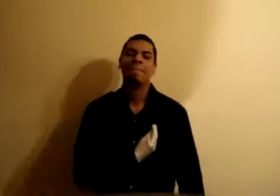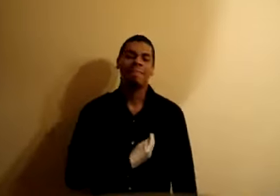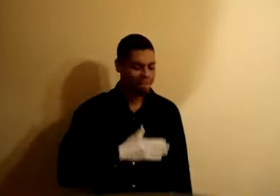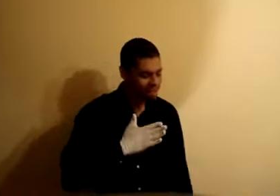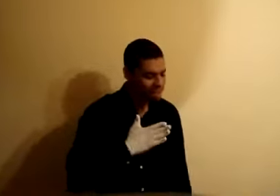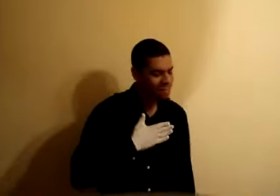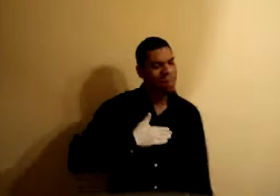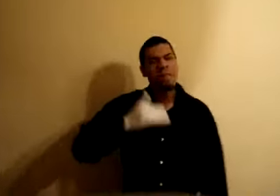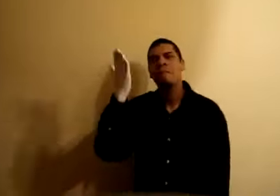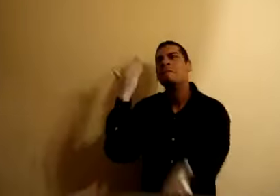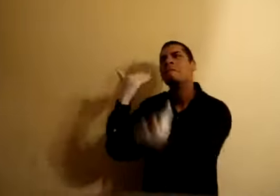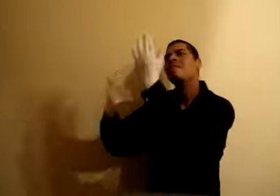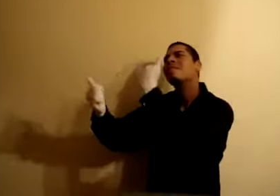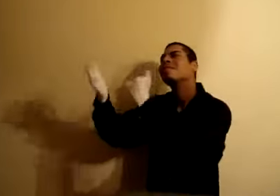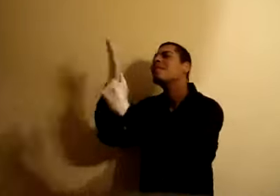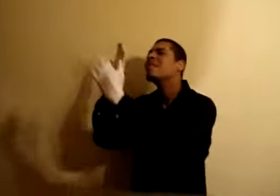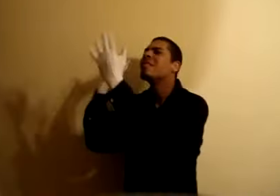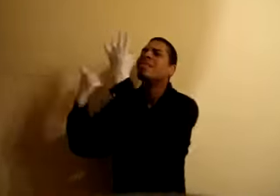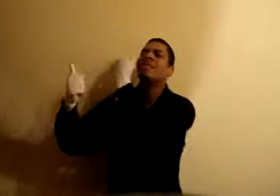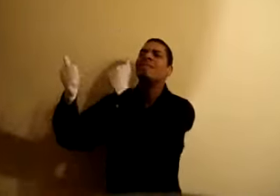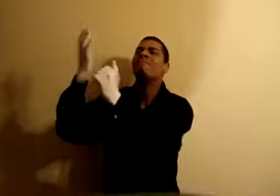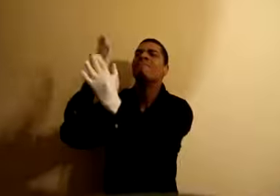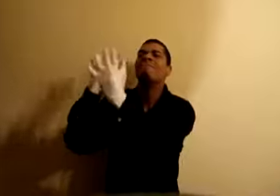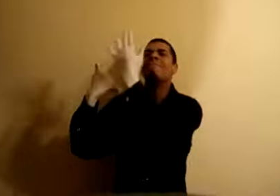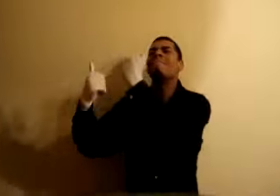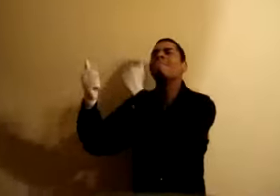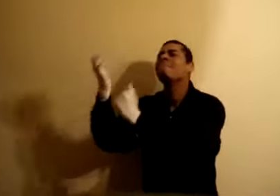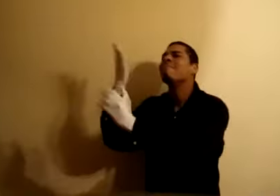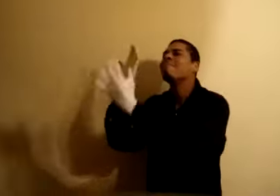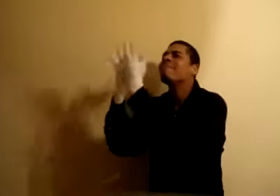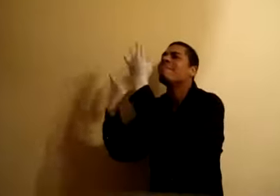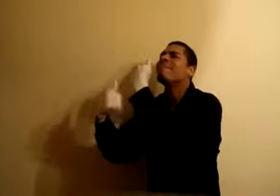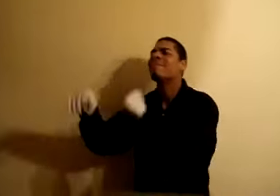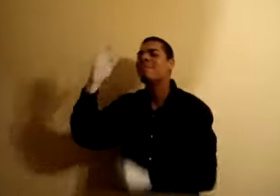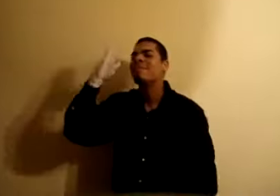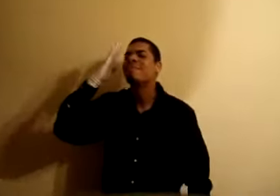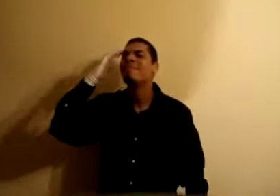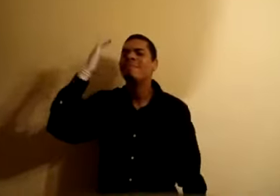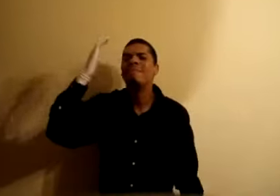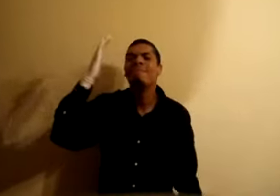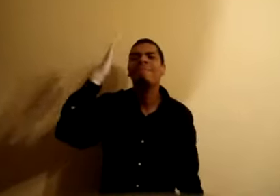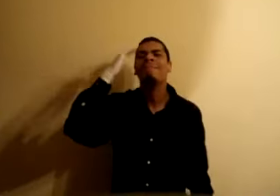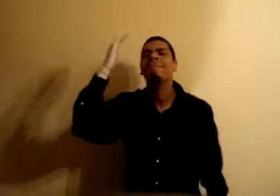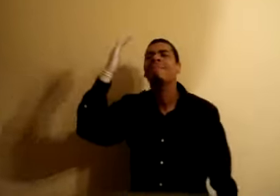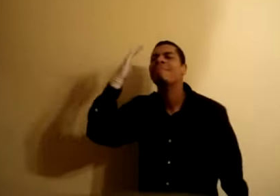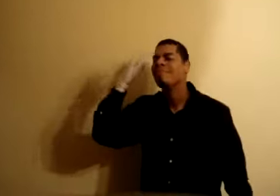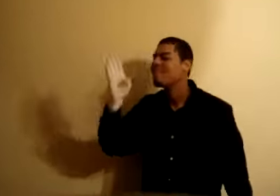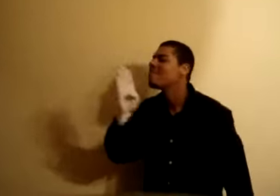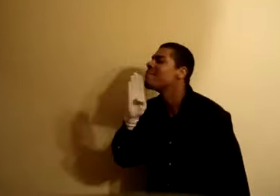Minha história só fez sentido quando te